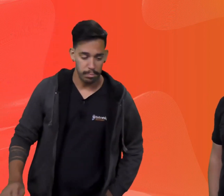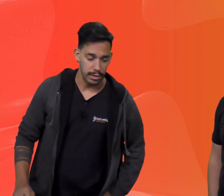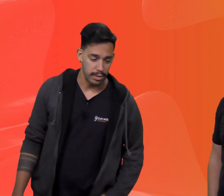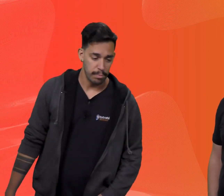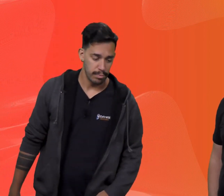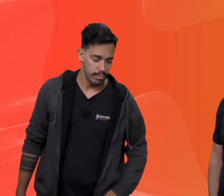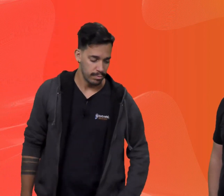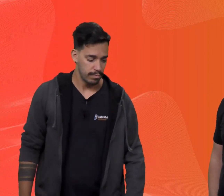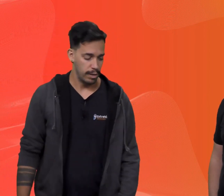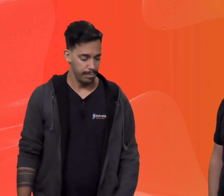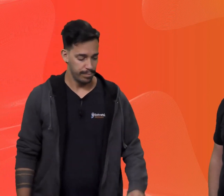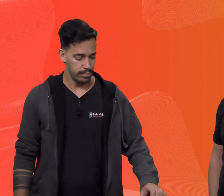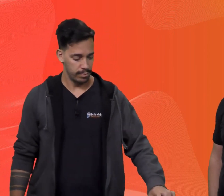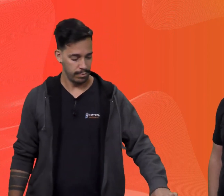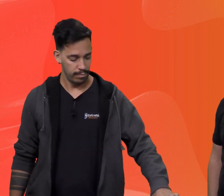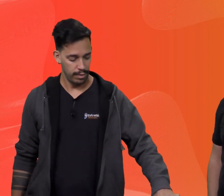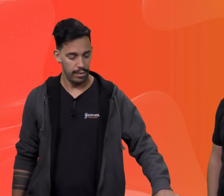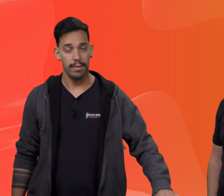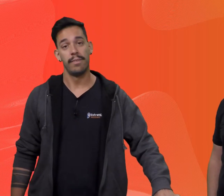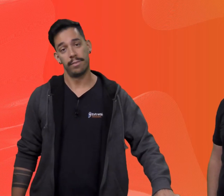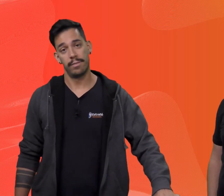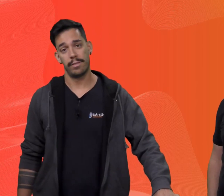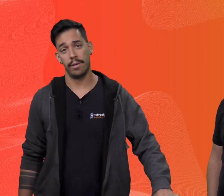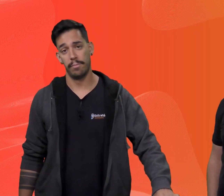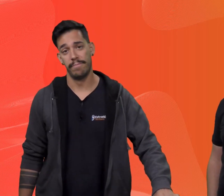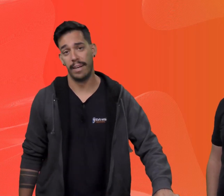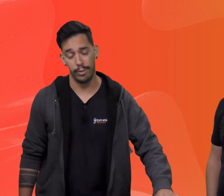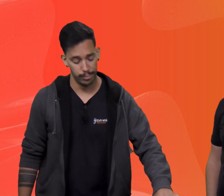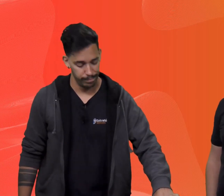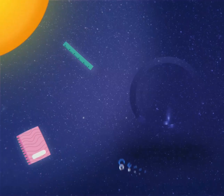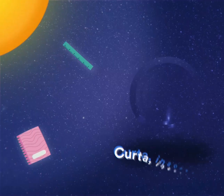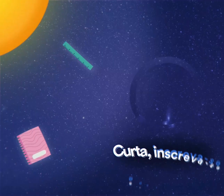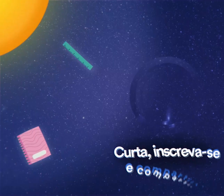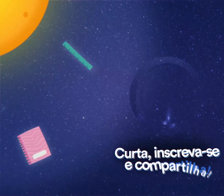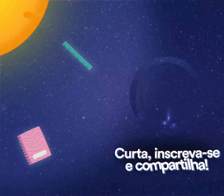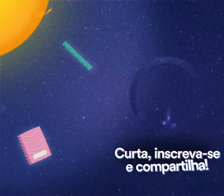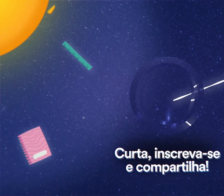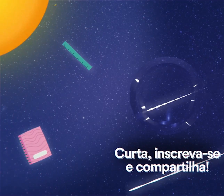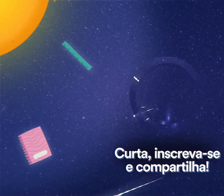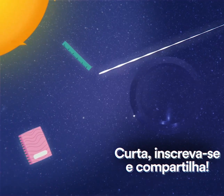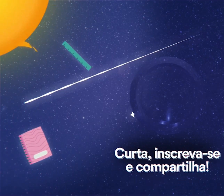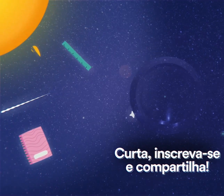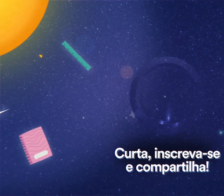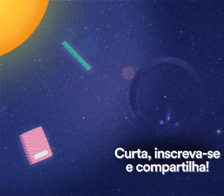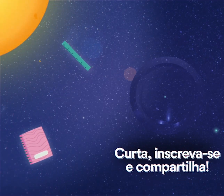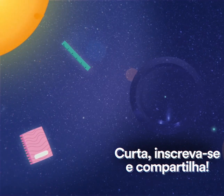aí? Não. Do princípio? Bora Não? pro modelo atômico de Thomson. Então, valeu.